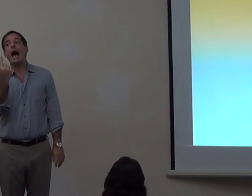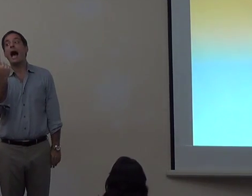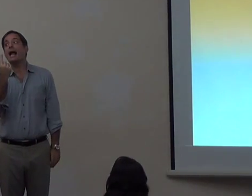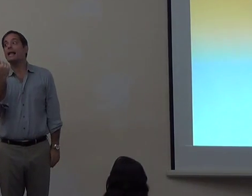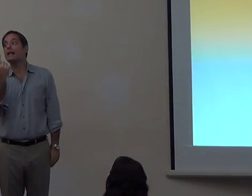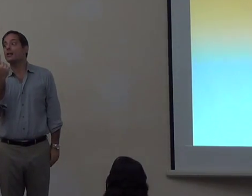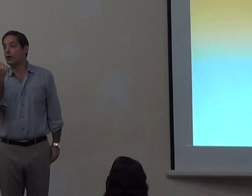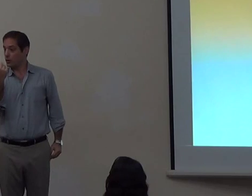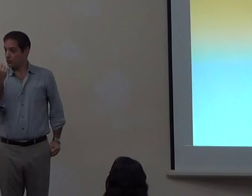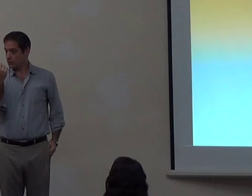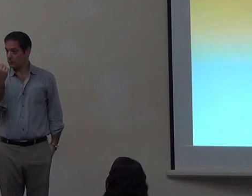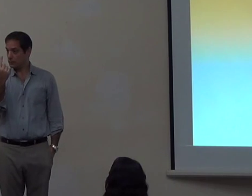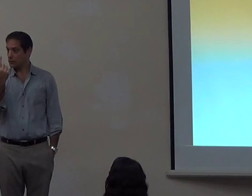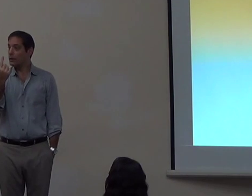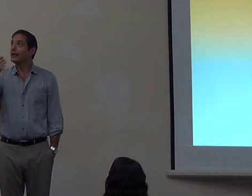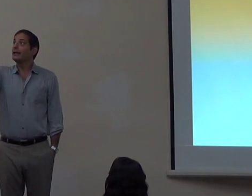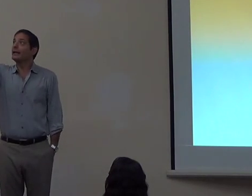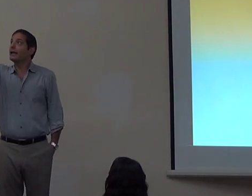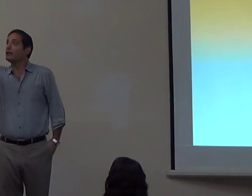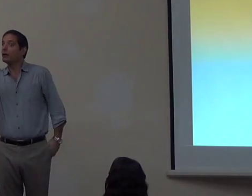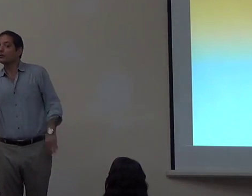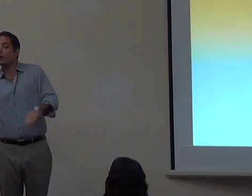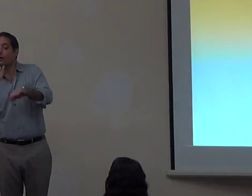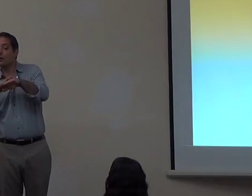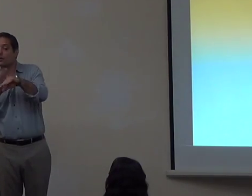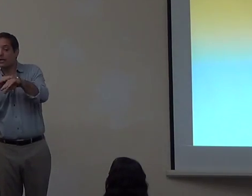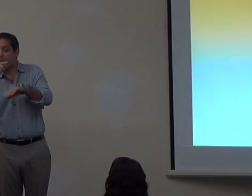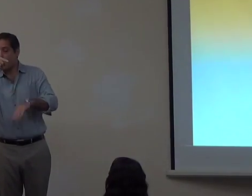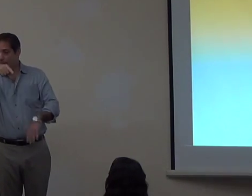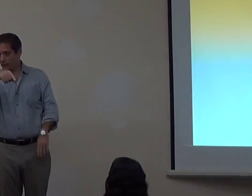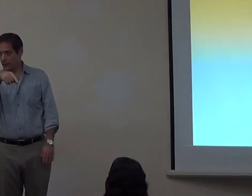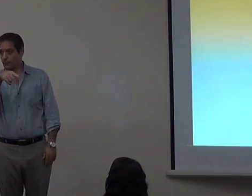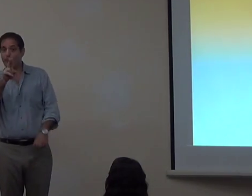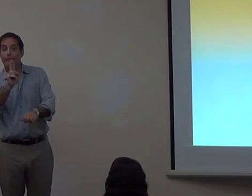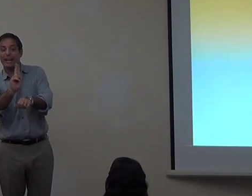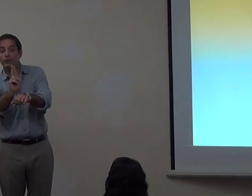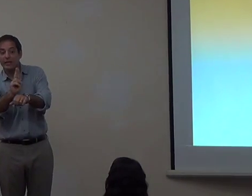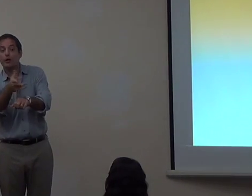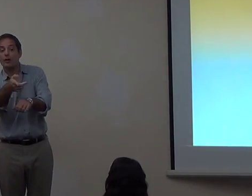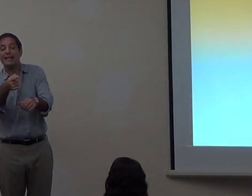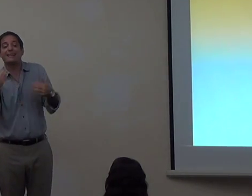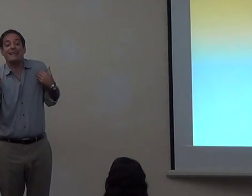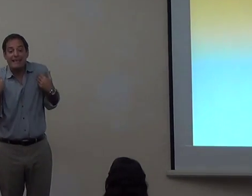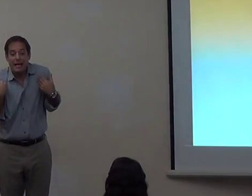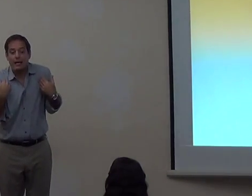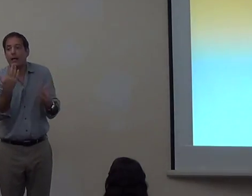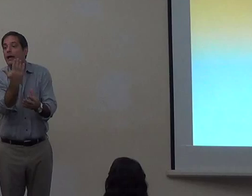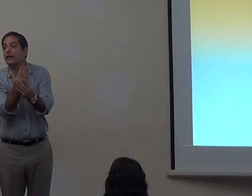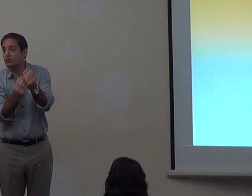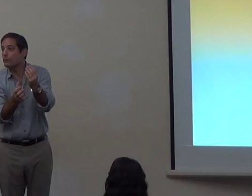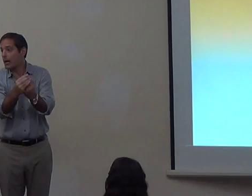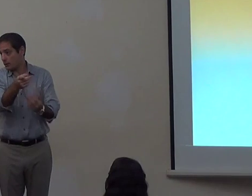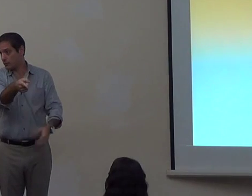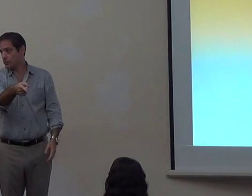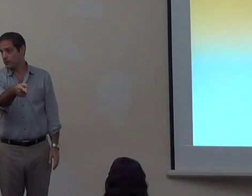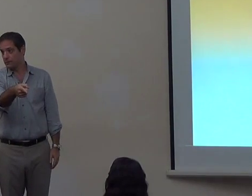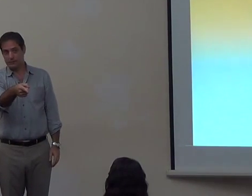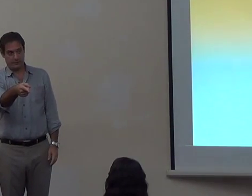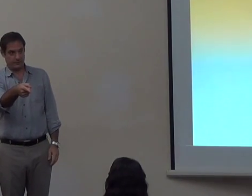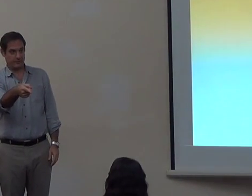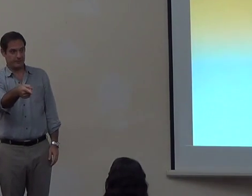tenía algo y que Dios lo llama a él para usar lo que él tenía en sus